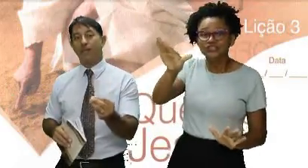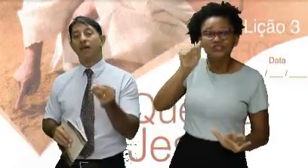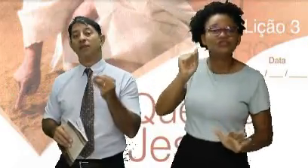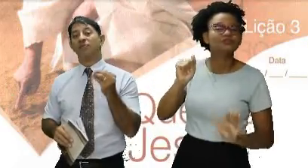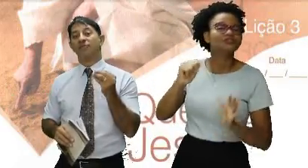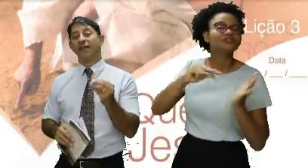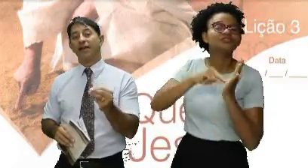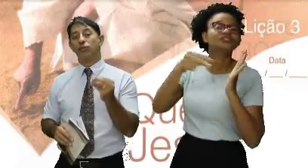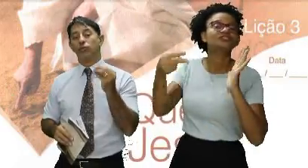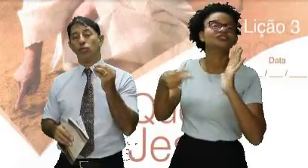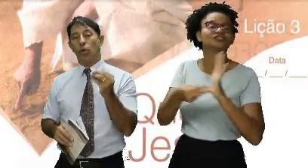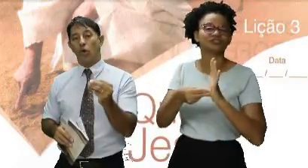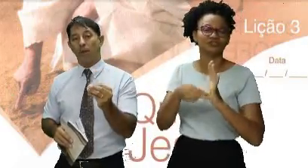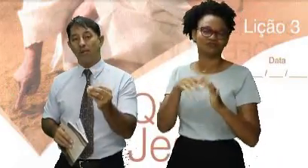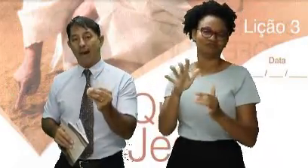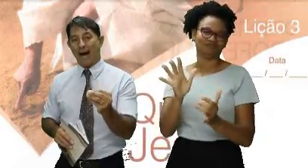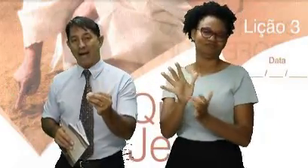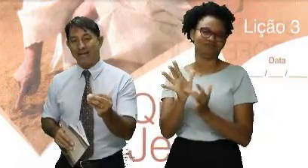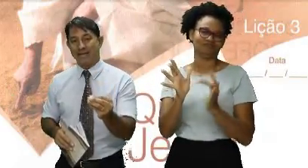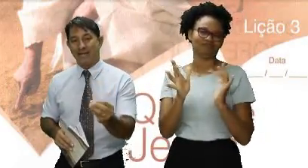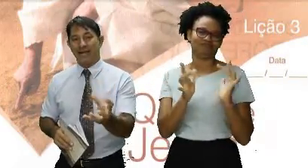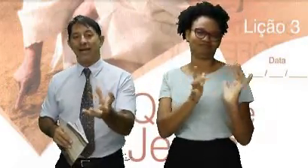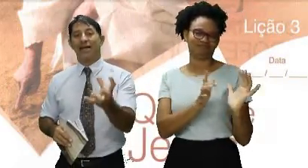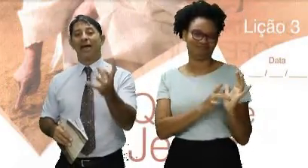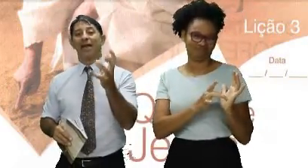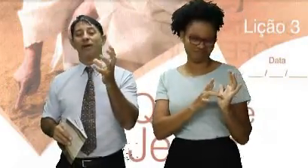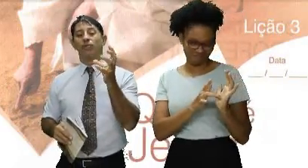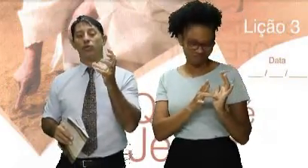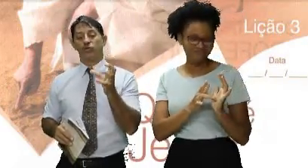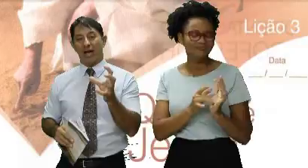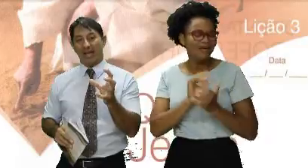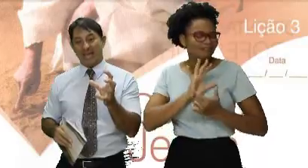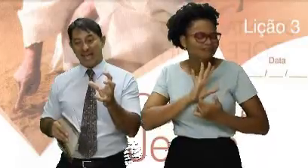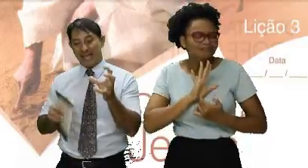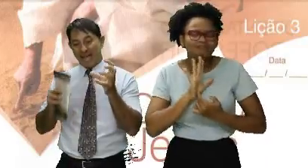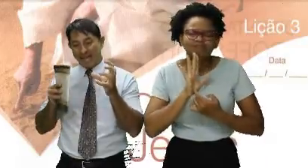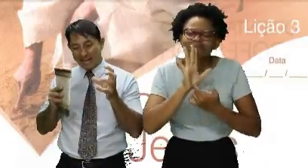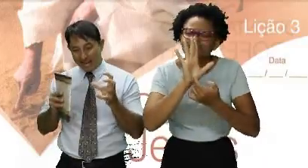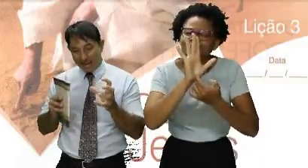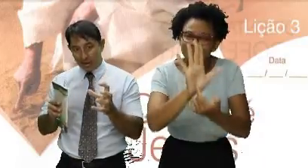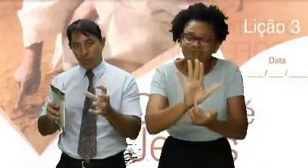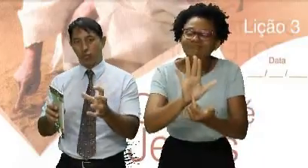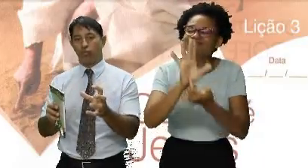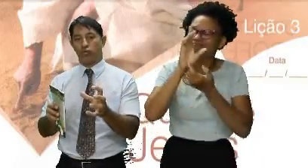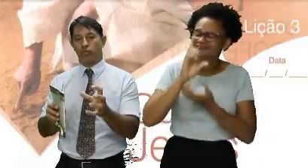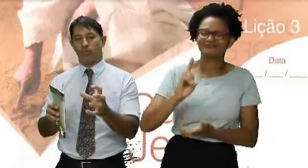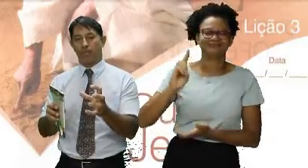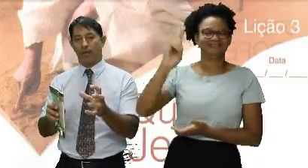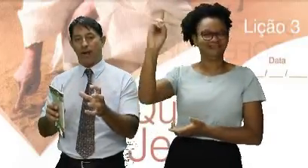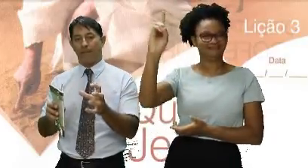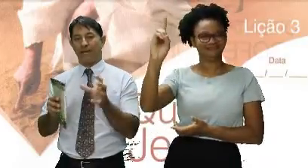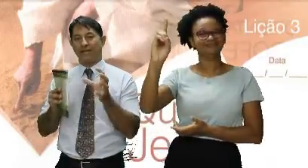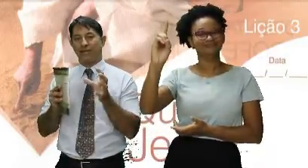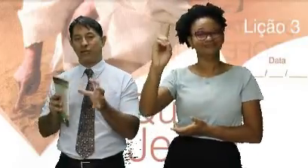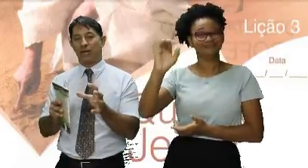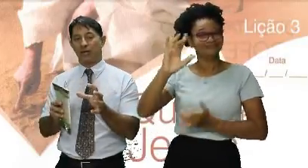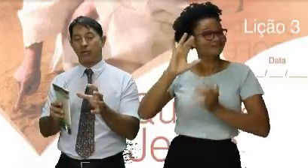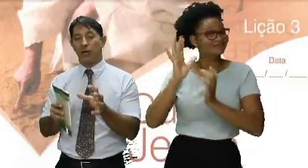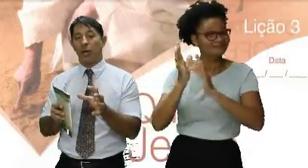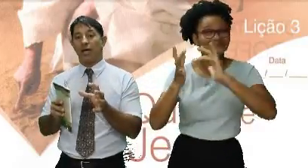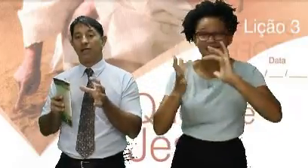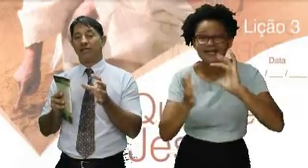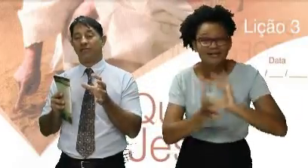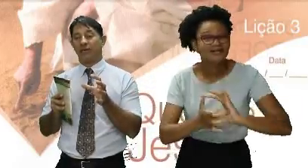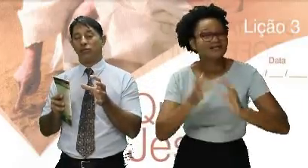de filho do homem, mais querendo mostrar que ele é Deus,